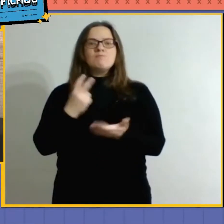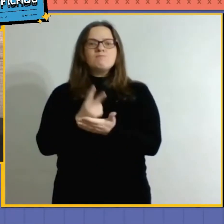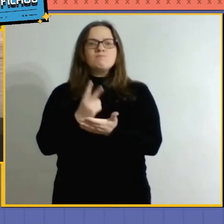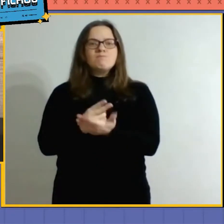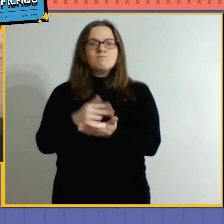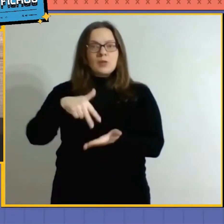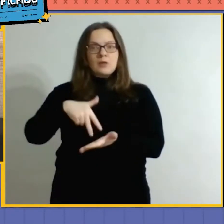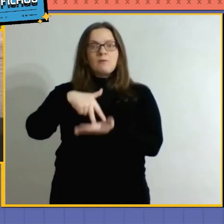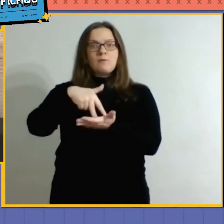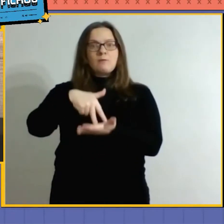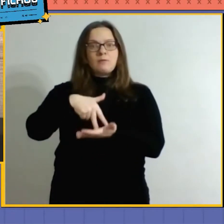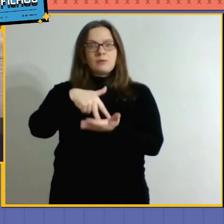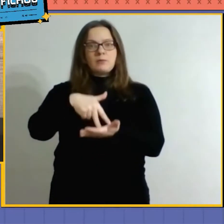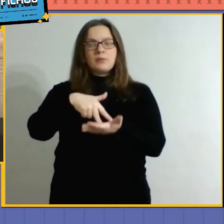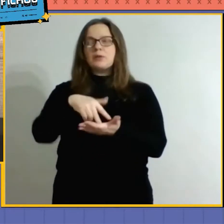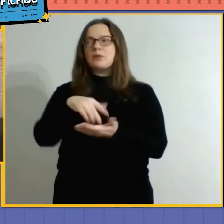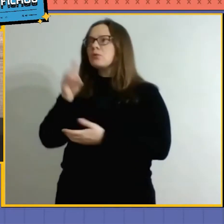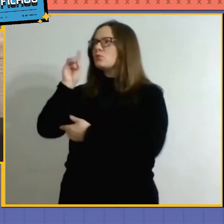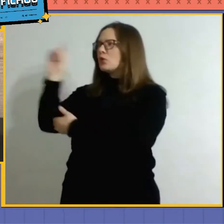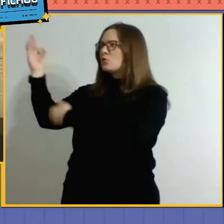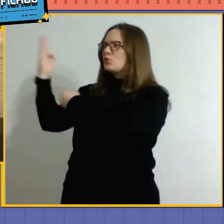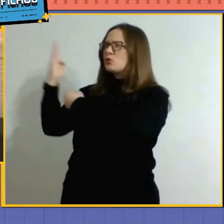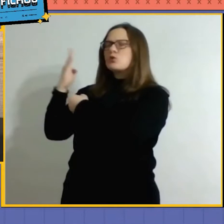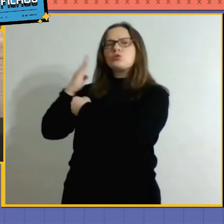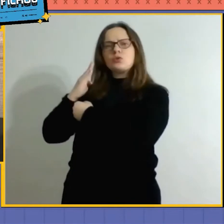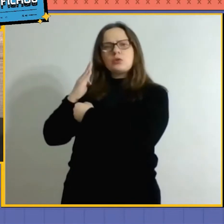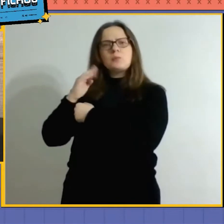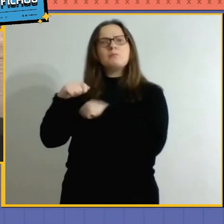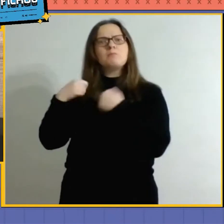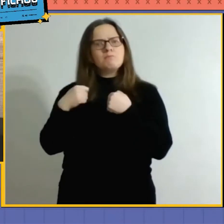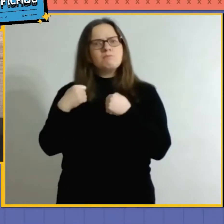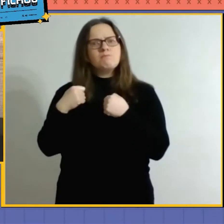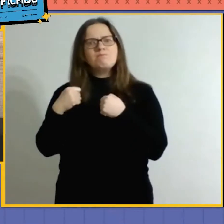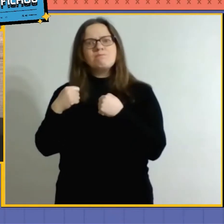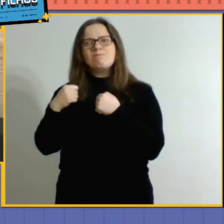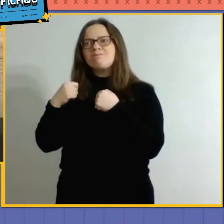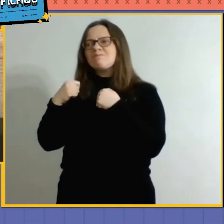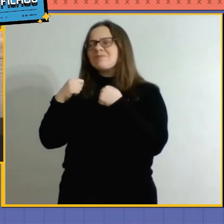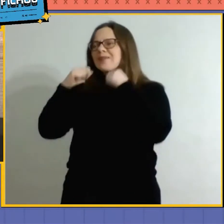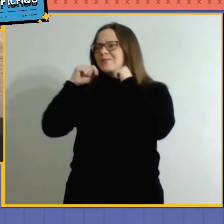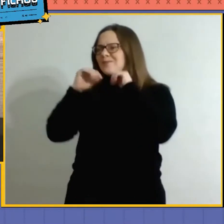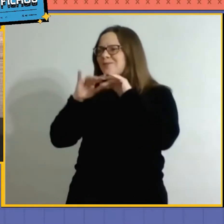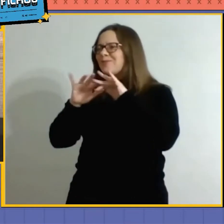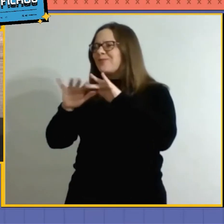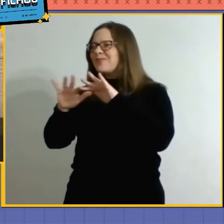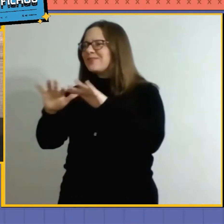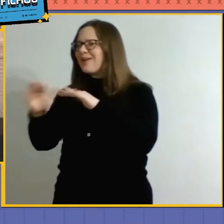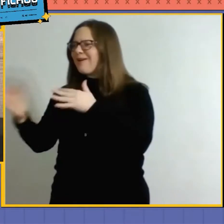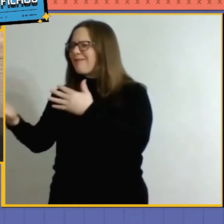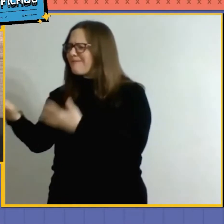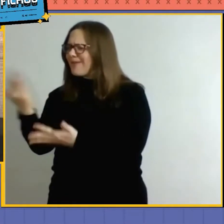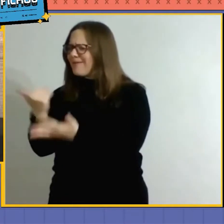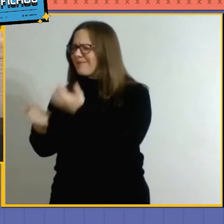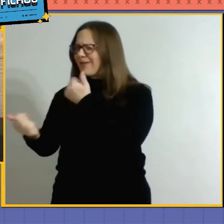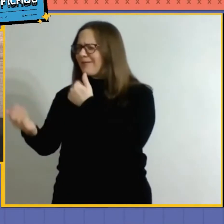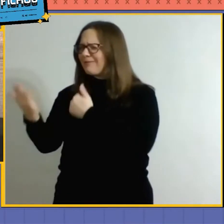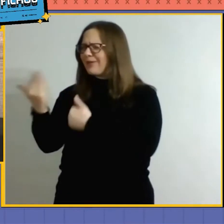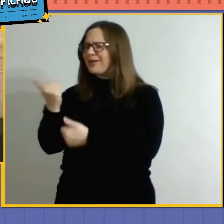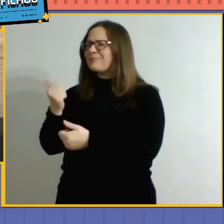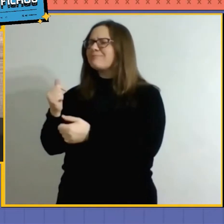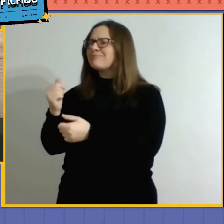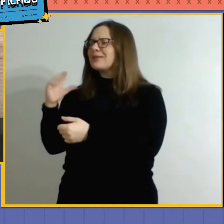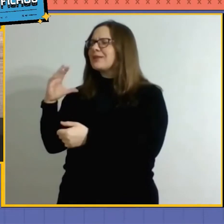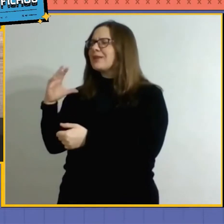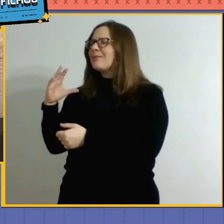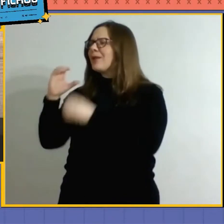ajuda do senhor nós poderemos atrair muitos para o viver na Igreja muitos para o Senhor